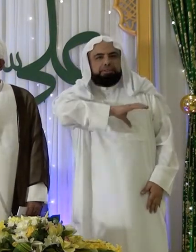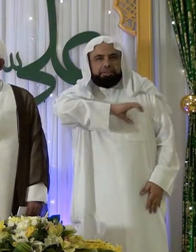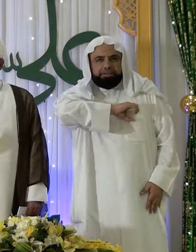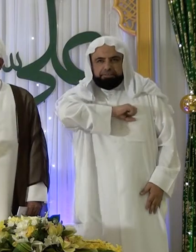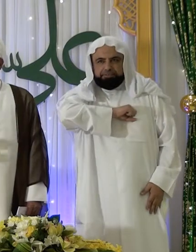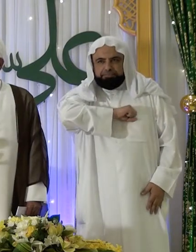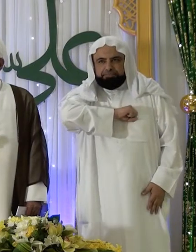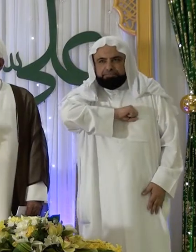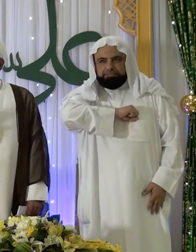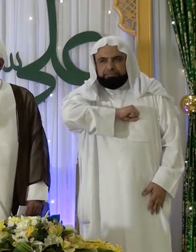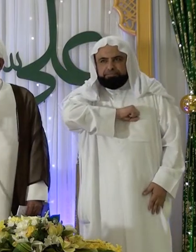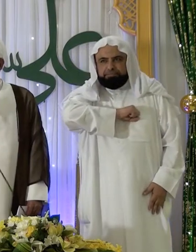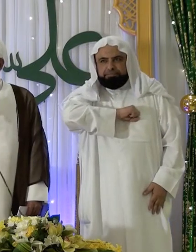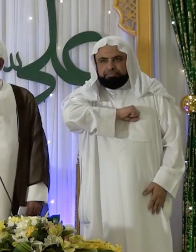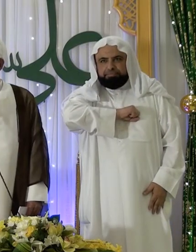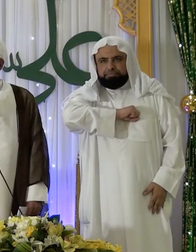الرحيم.